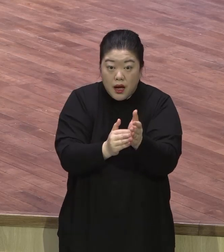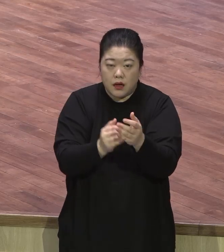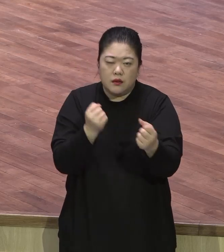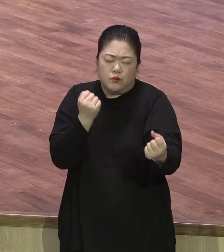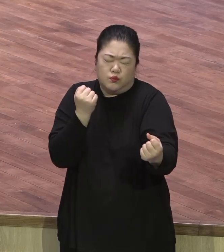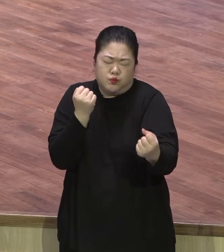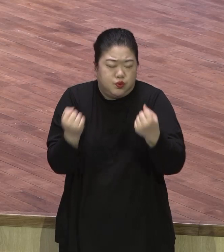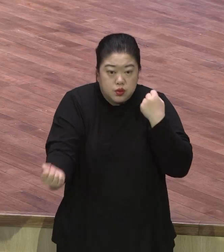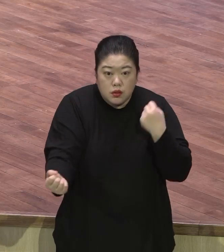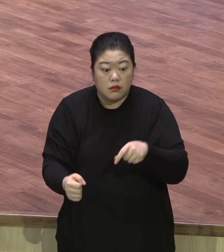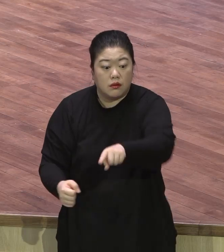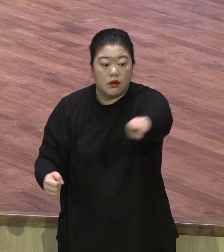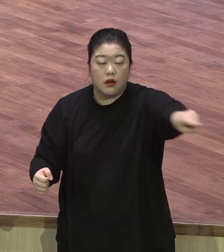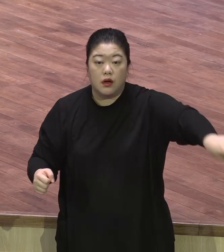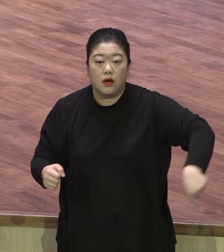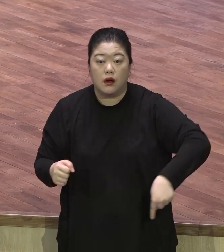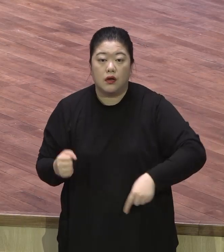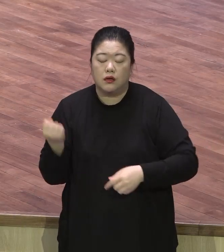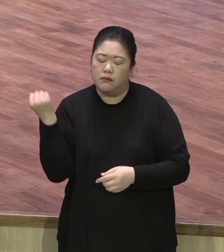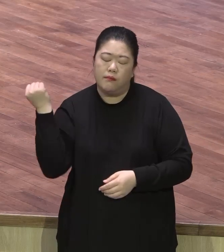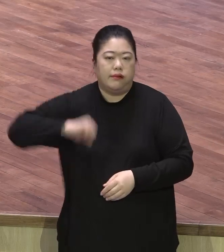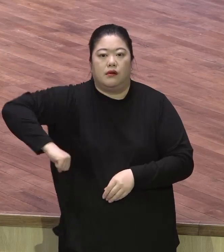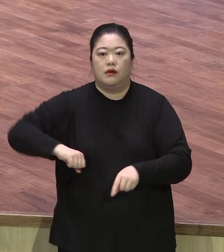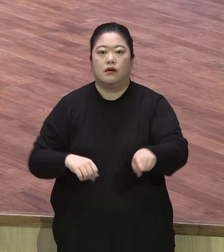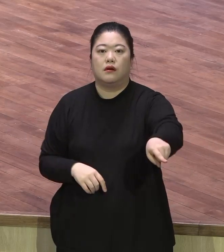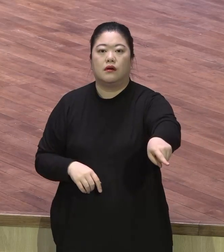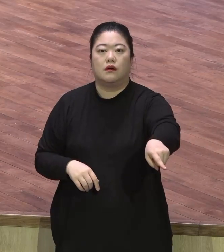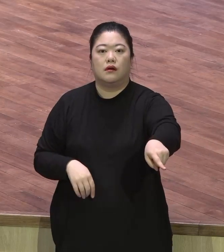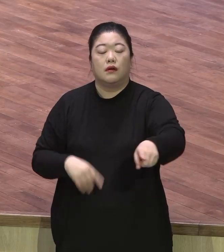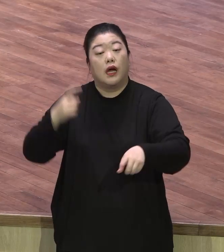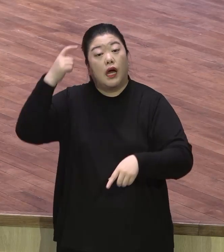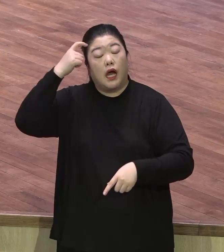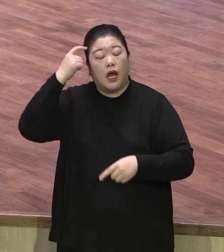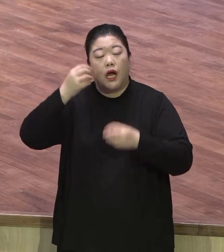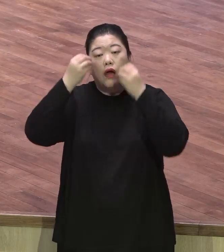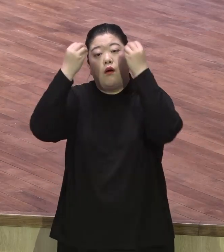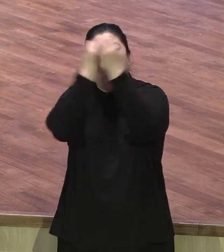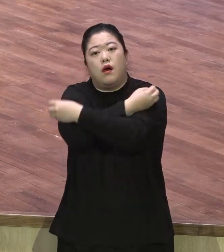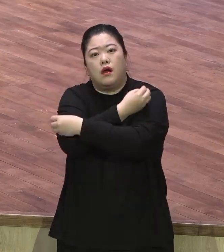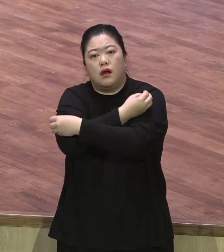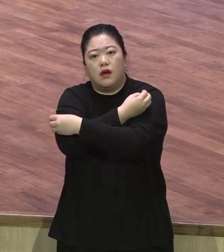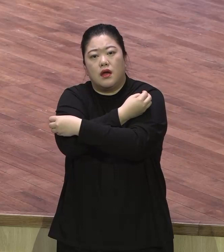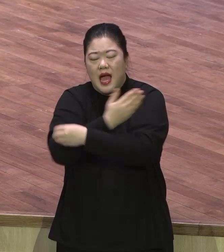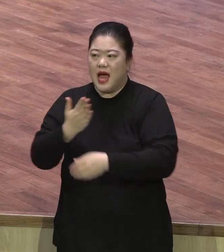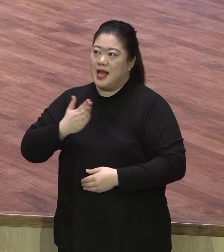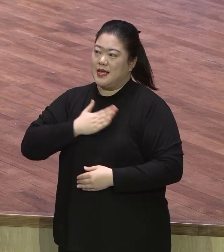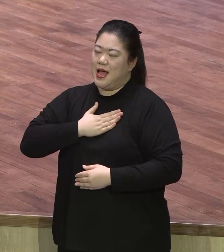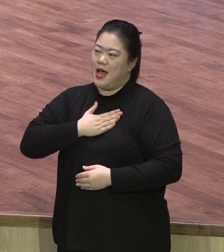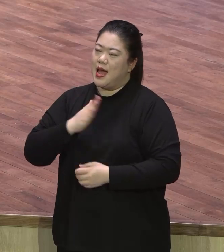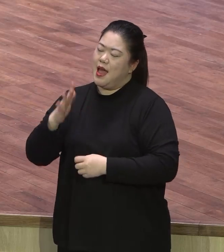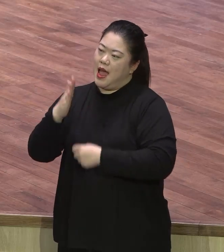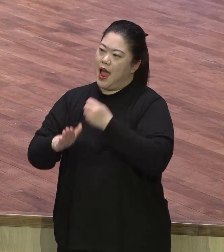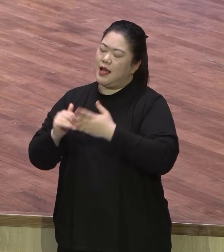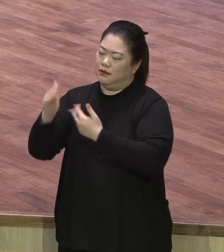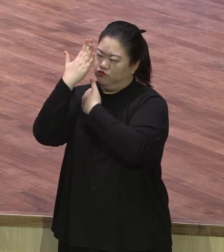순종 안 했어요 자신들만 구분받은 우리는 선민의식이다 선민의식만